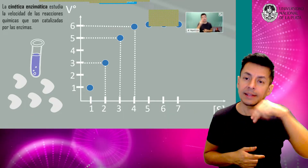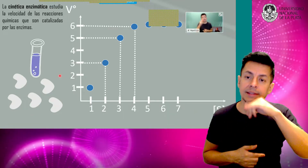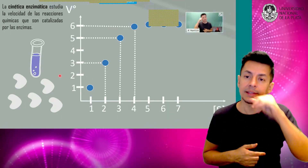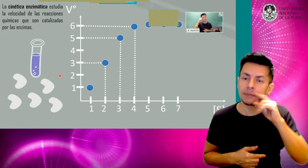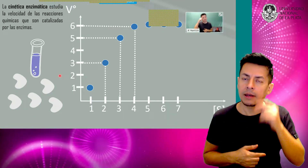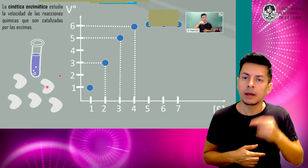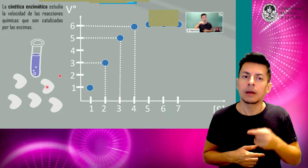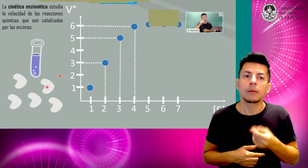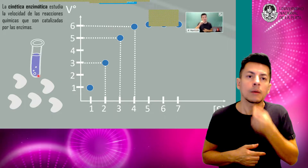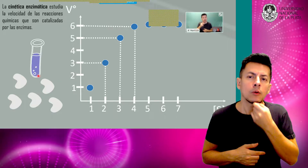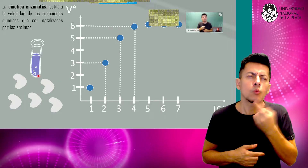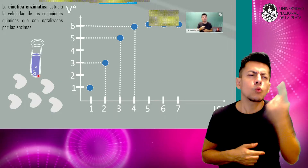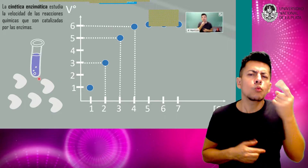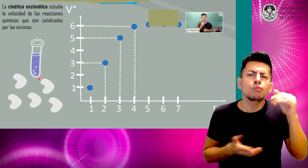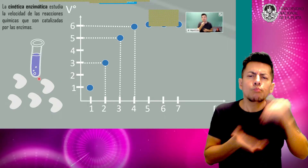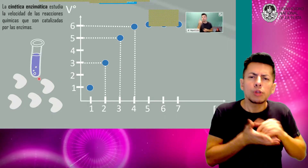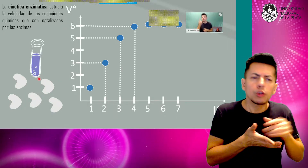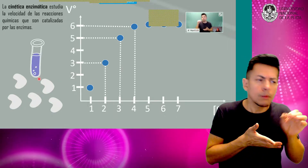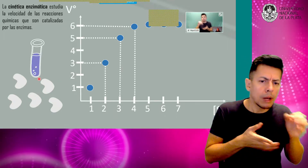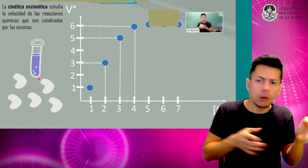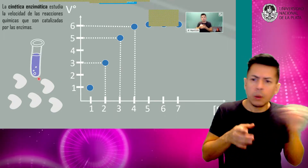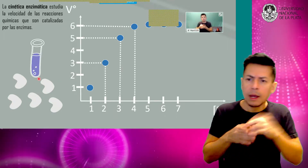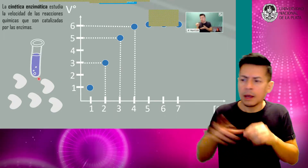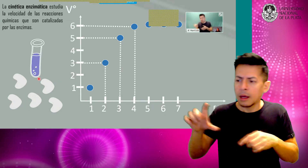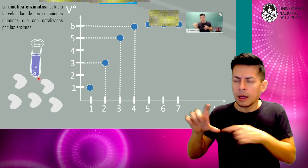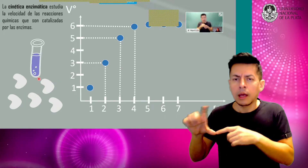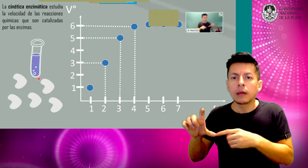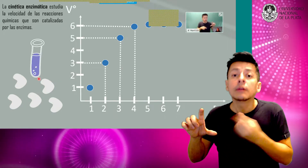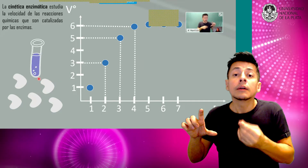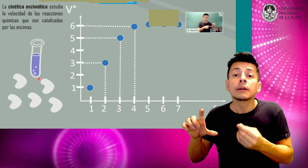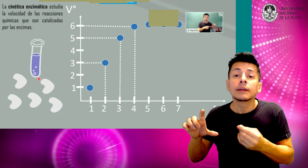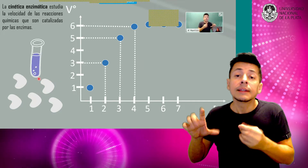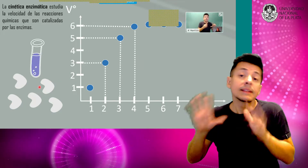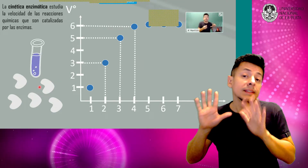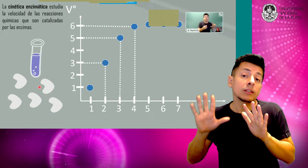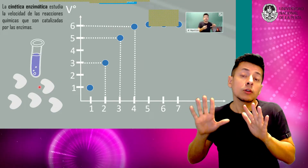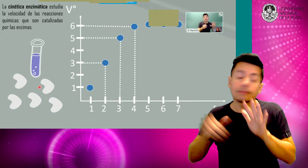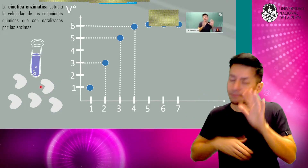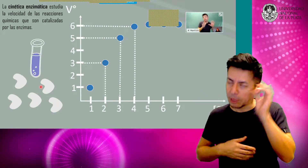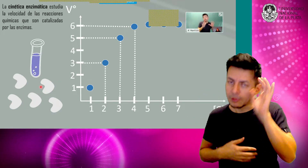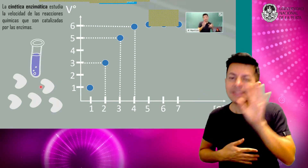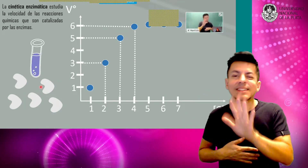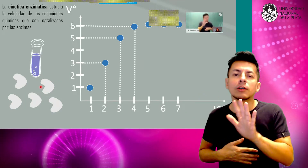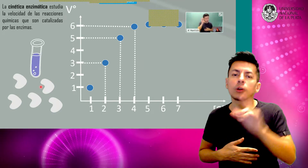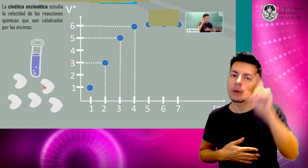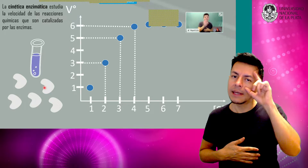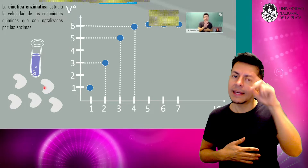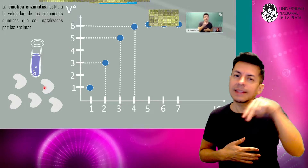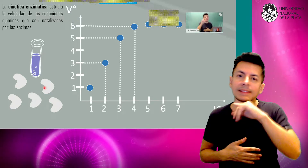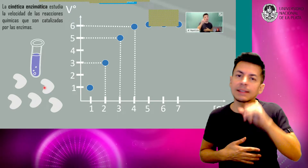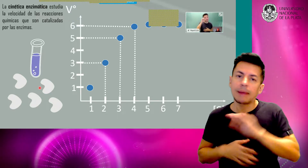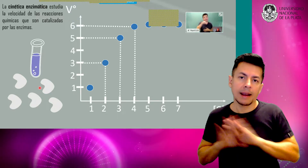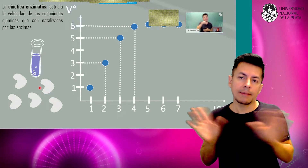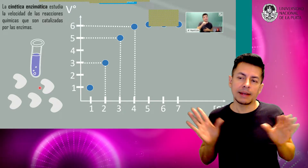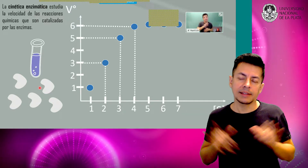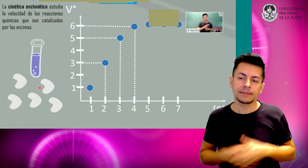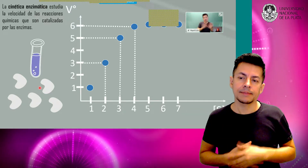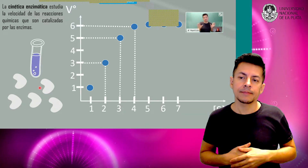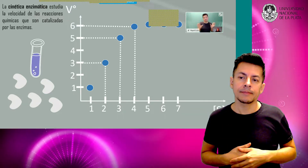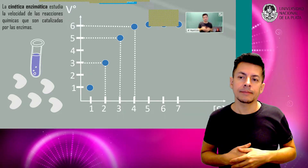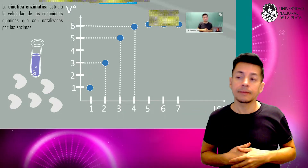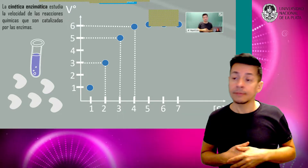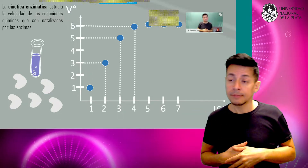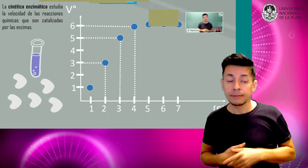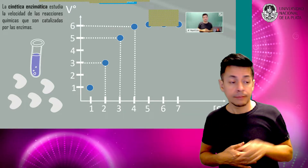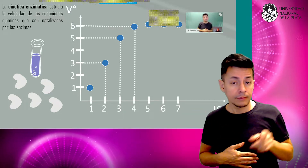millón de moléculas de sustrato, en este tubo sigo teniendo únicamente 5 enzimas. Cada una de ellas reconoce el sustrato, lo transforma